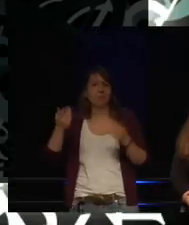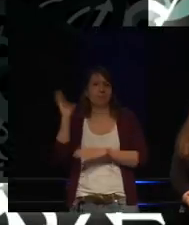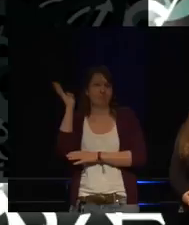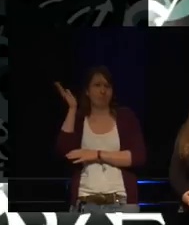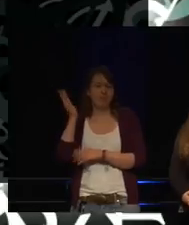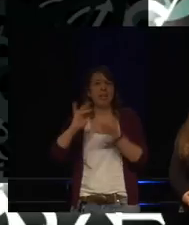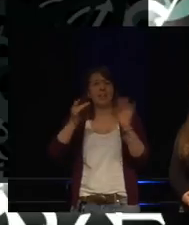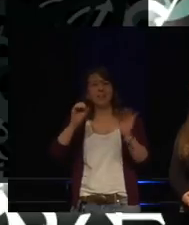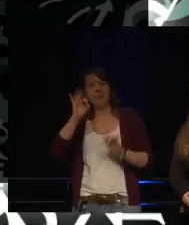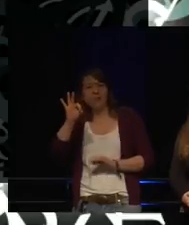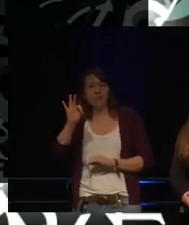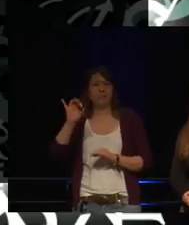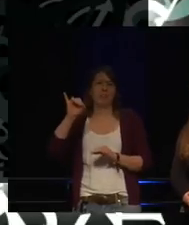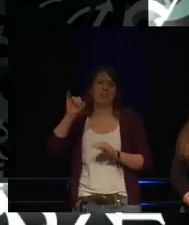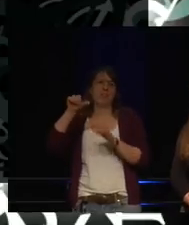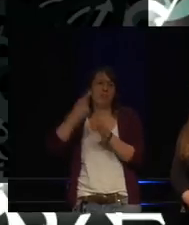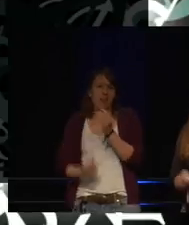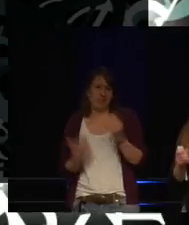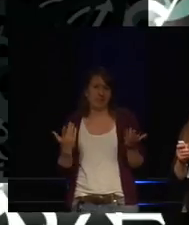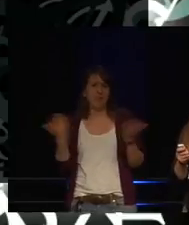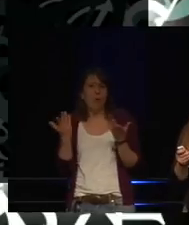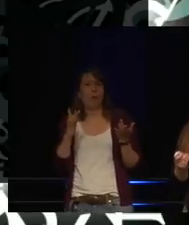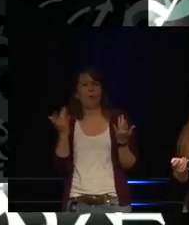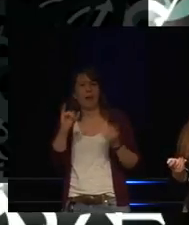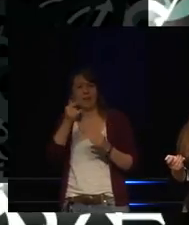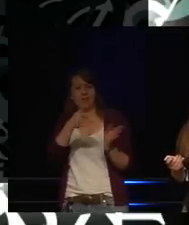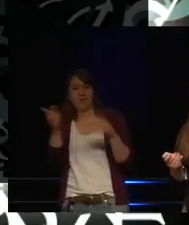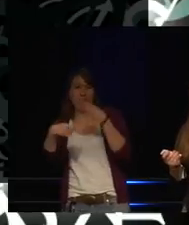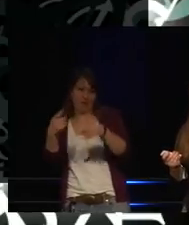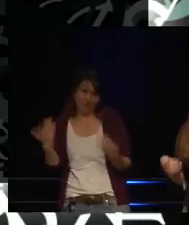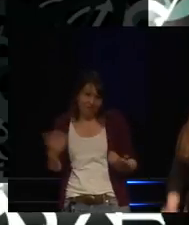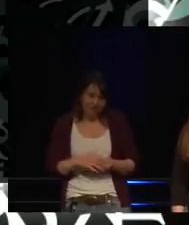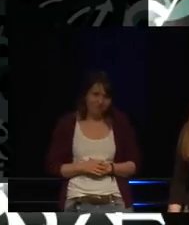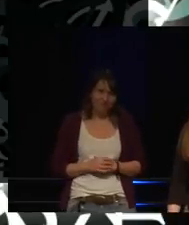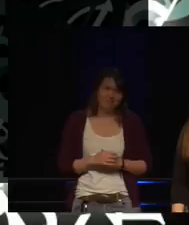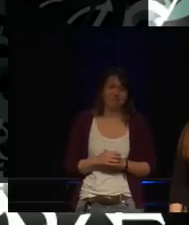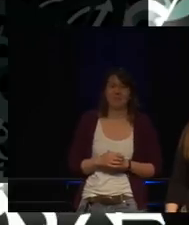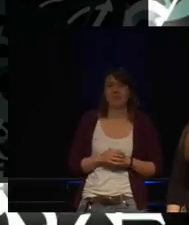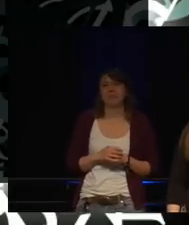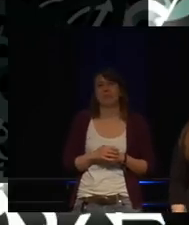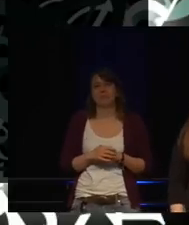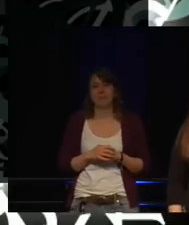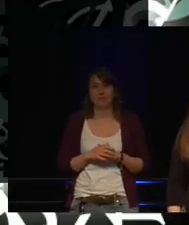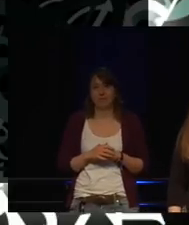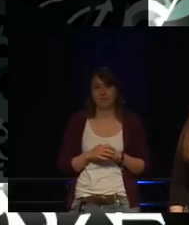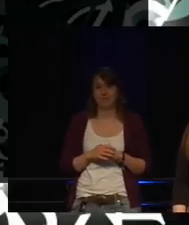bienvenidos a la charla Internet of Fails. Cuando IoT no funciona.